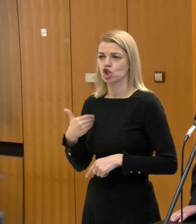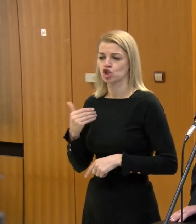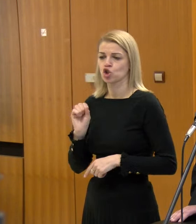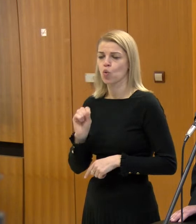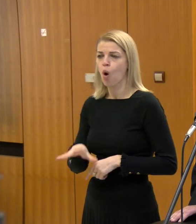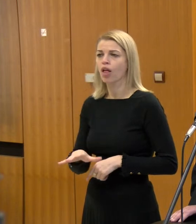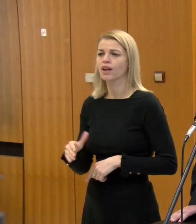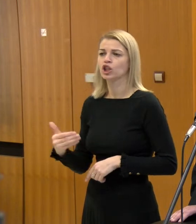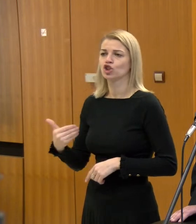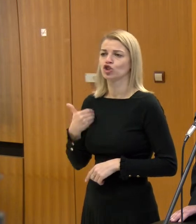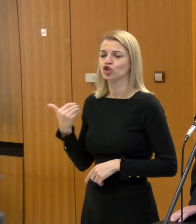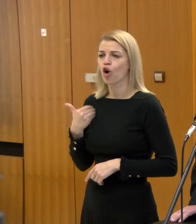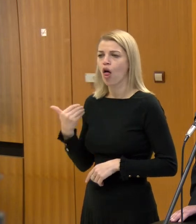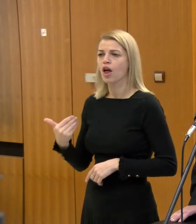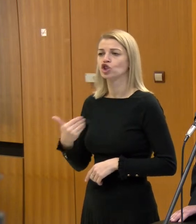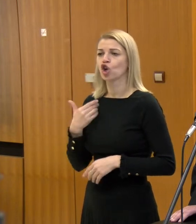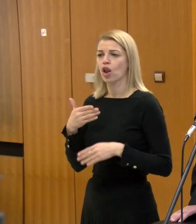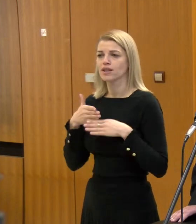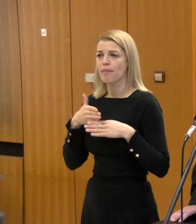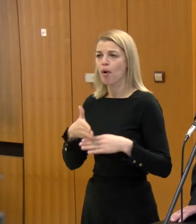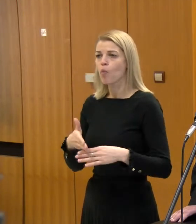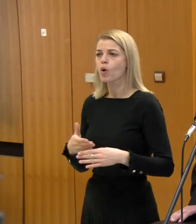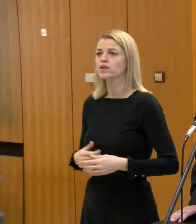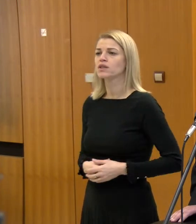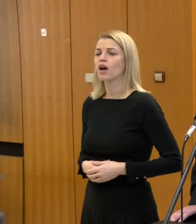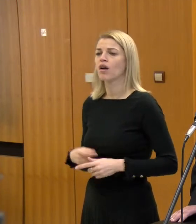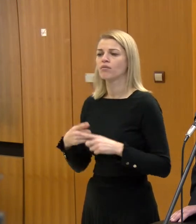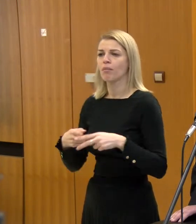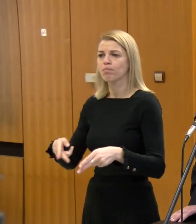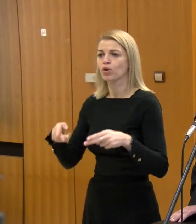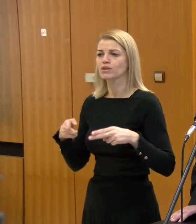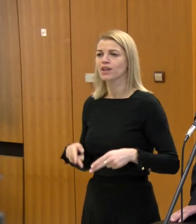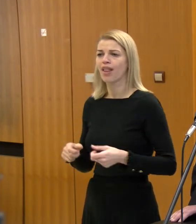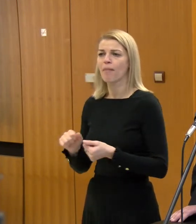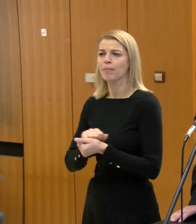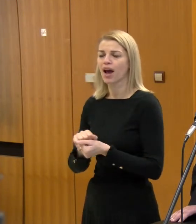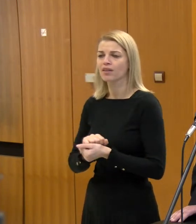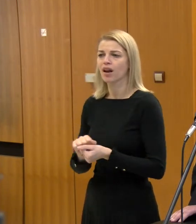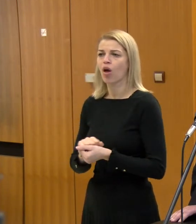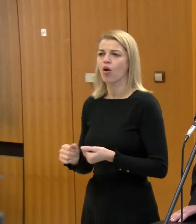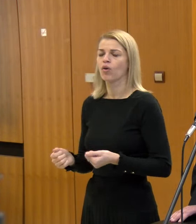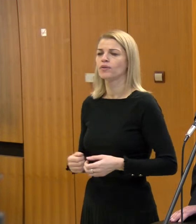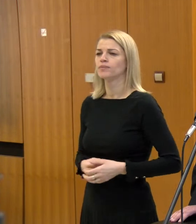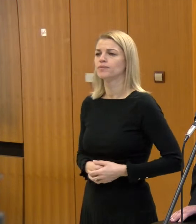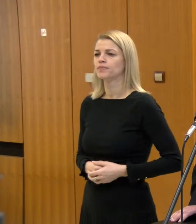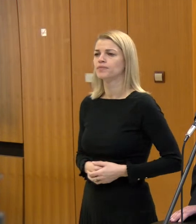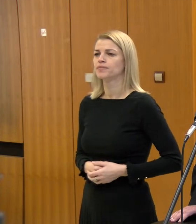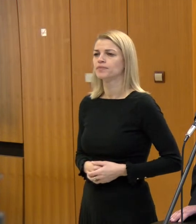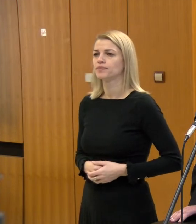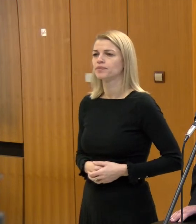škôlky, do školy, školské pomôcky, postielne prádielko,